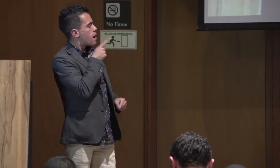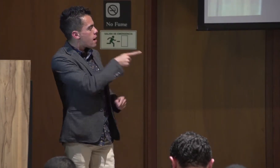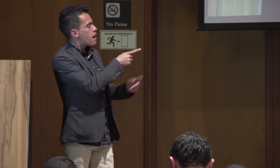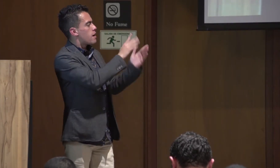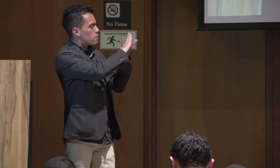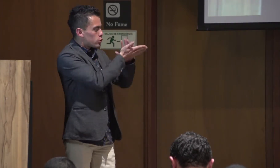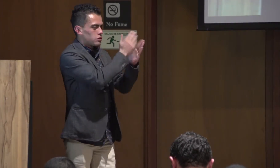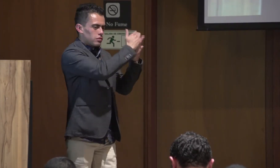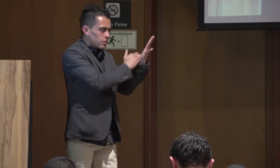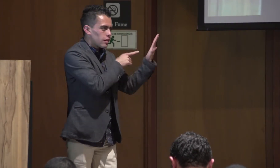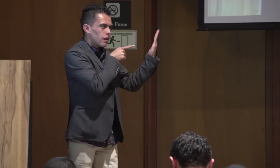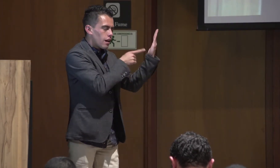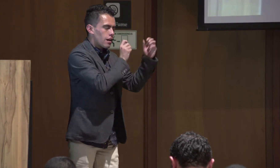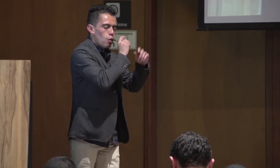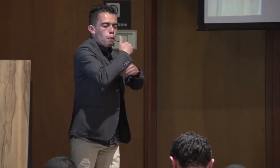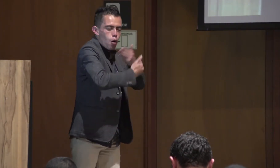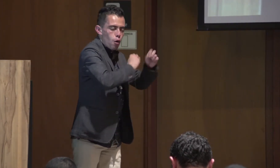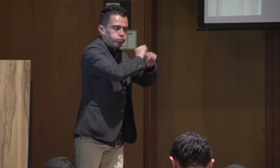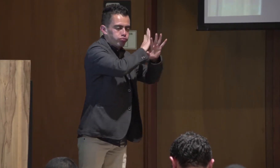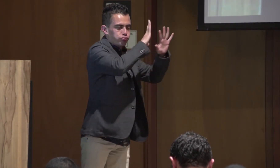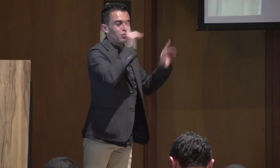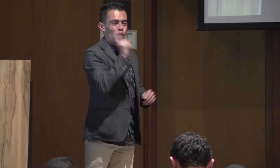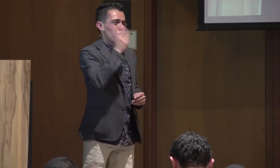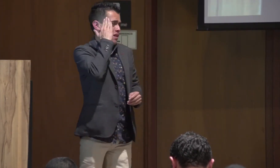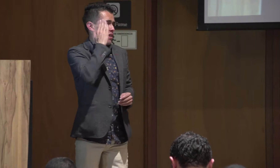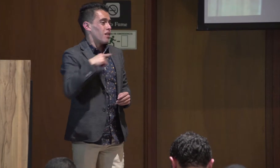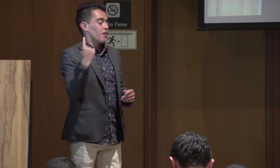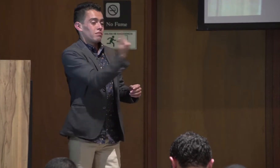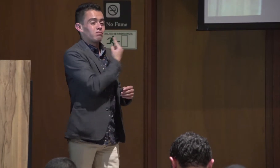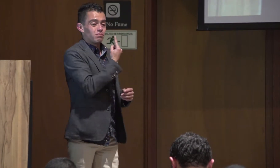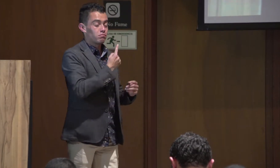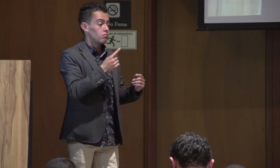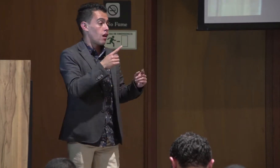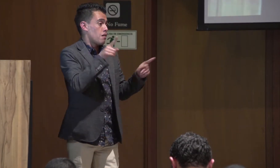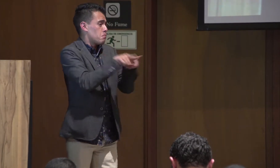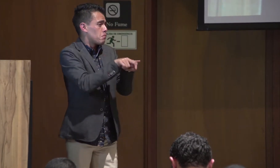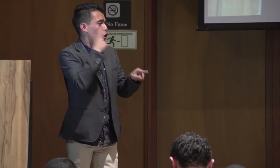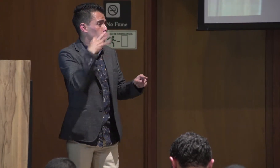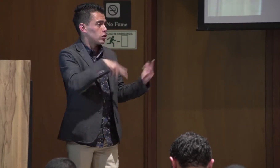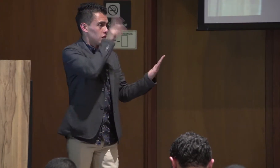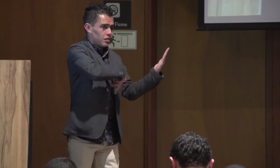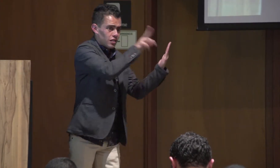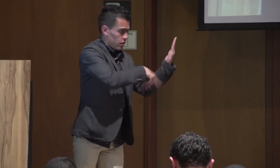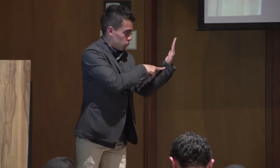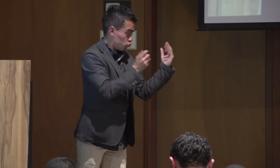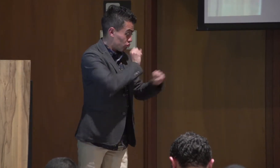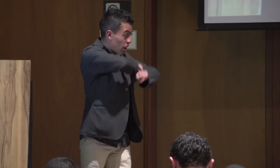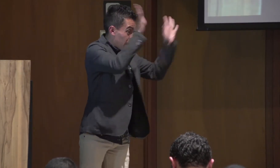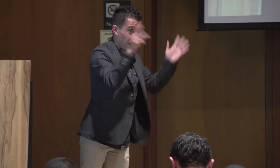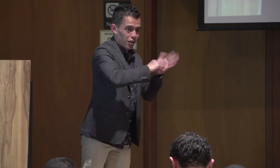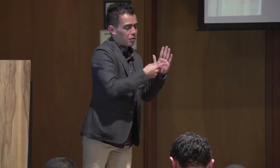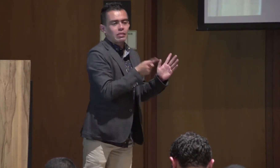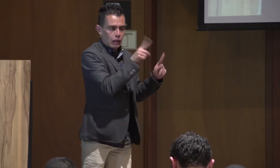conocer los capítulos que están contenidos en los acuerdos de paz, y que así de alguna u otra manera paulatinamente se pudieran dar a